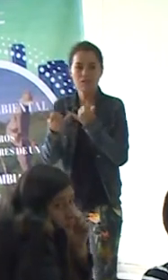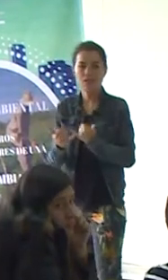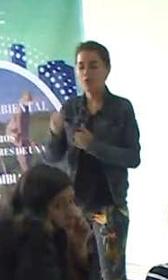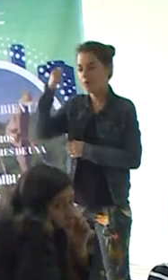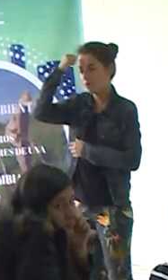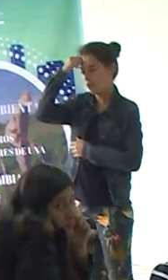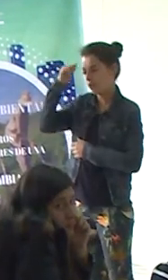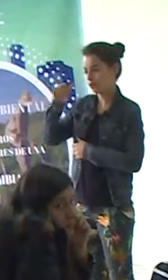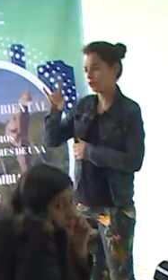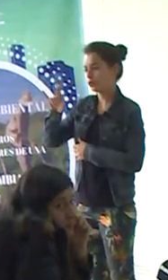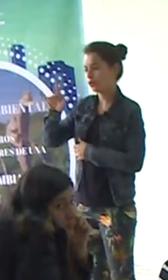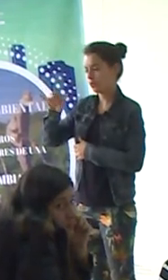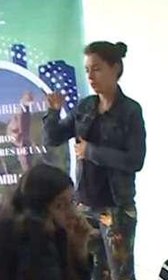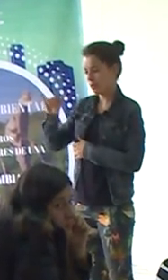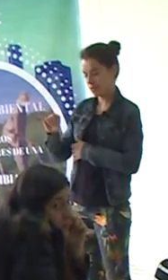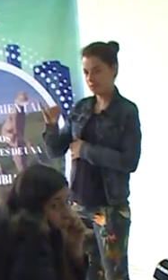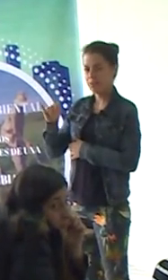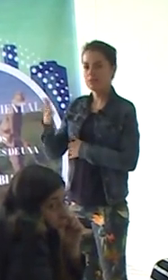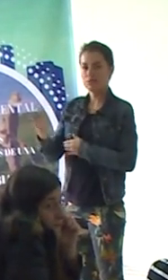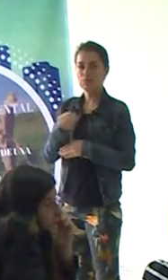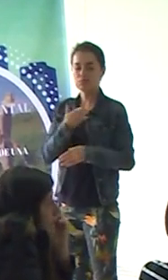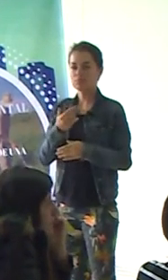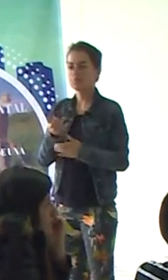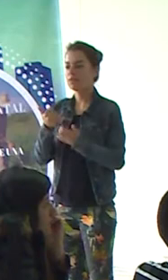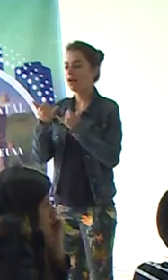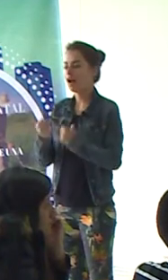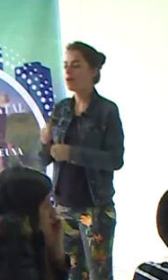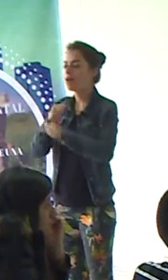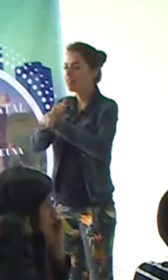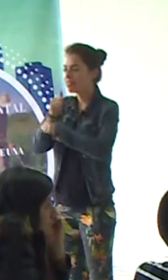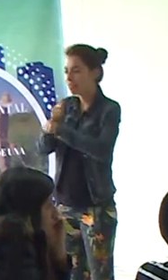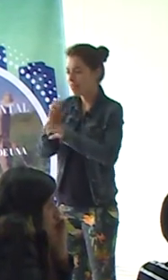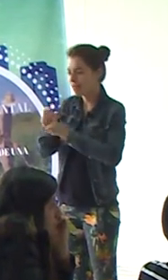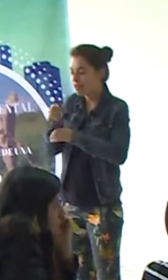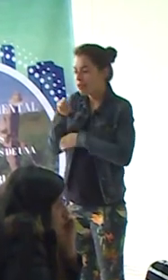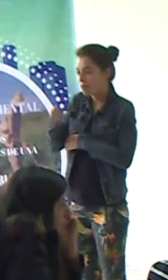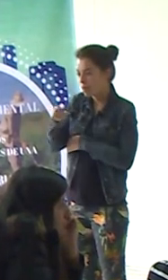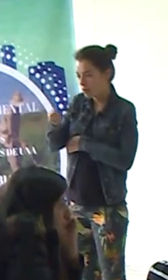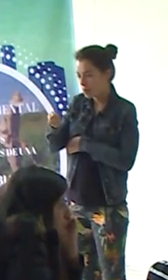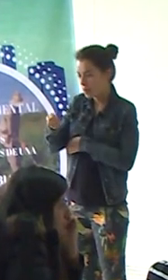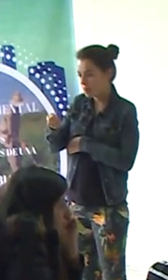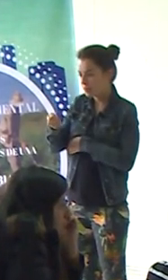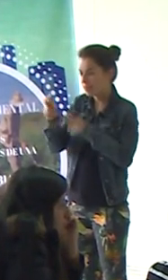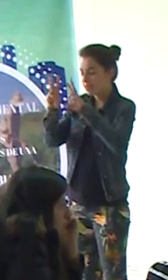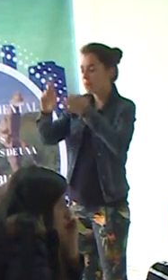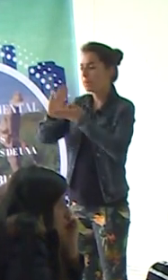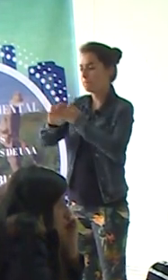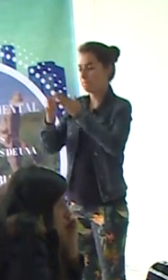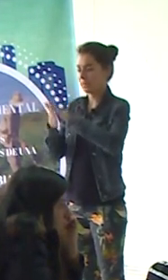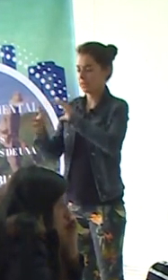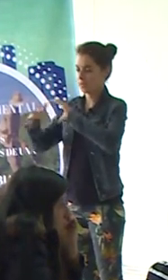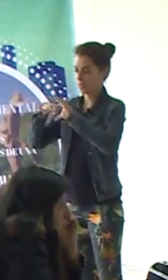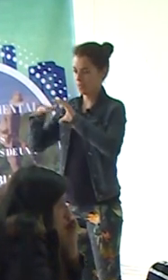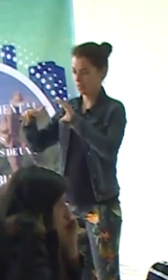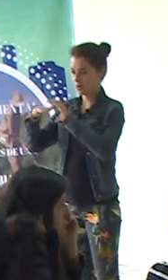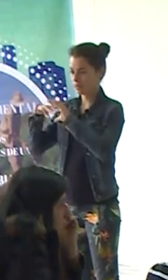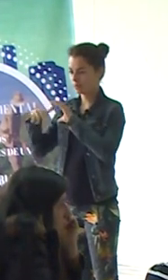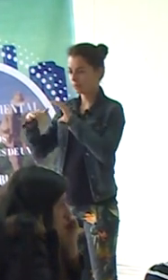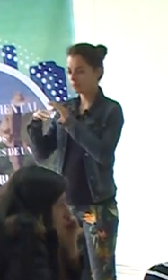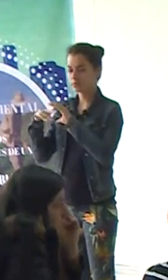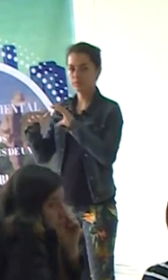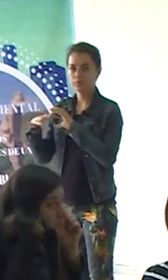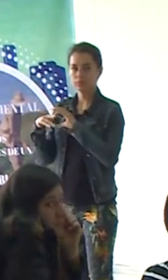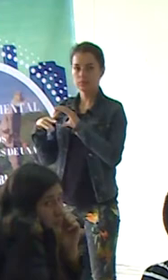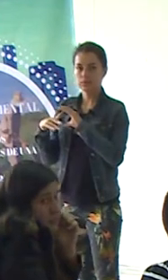breve sobre la tarea para la próxima sesión que es paz ambiental entonces profe